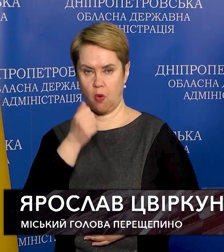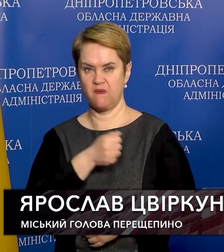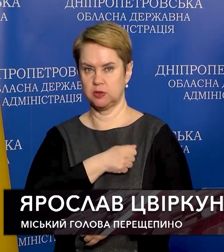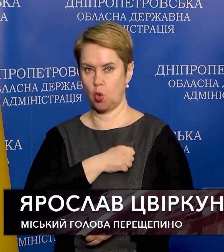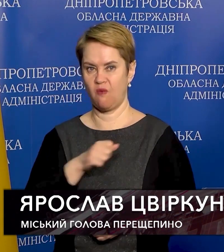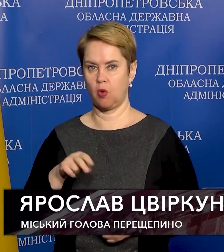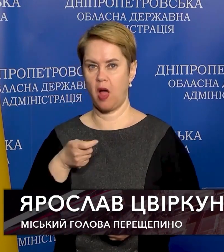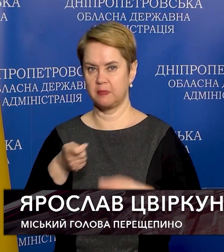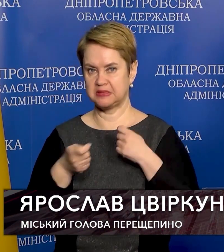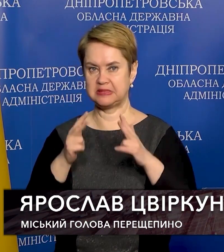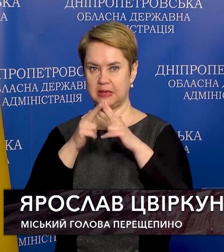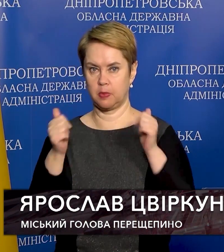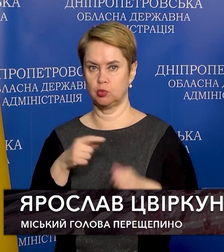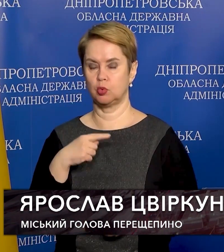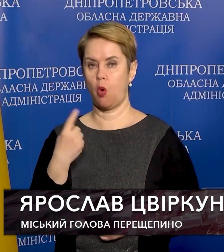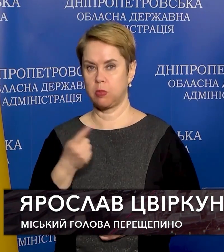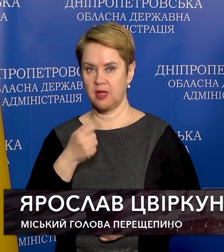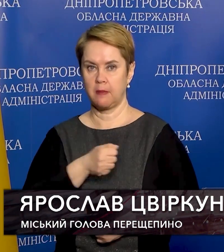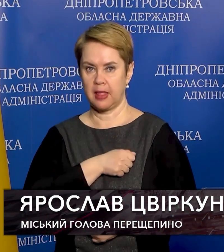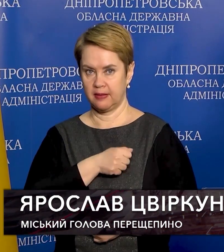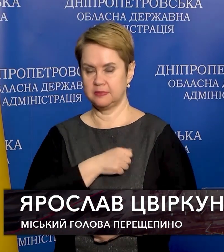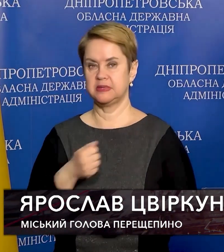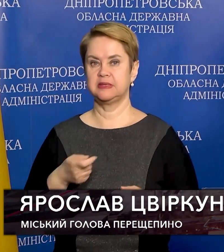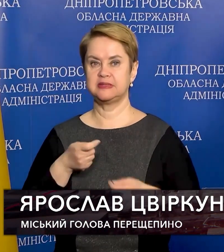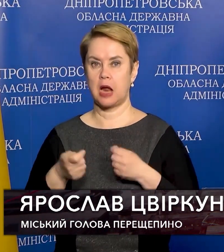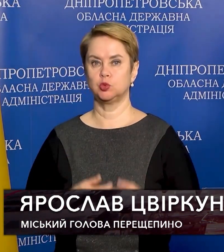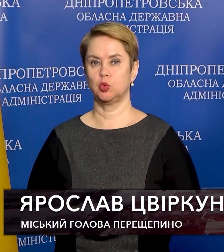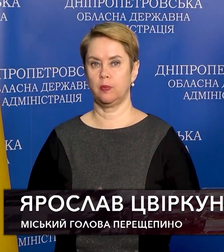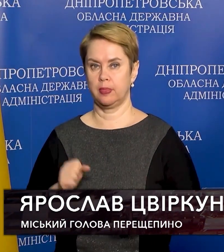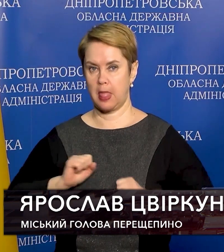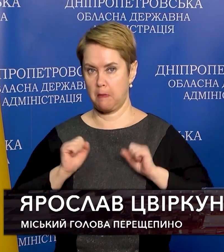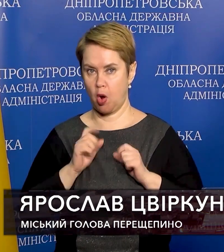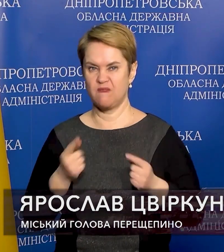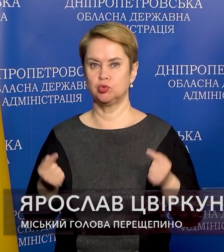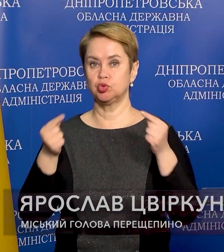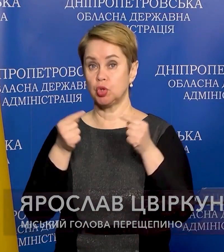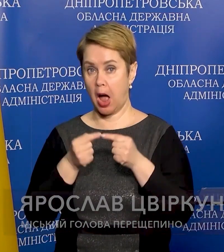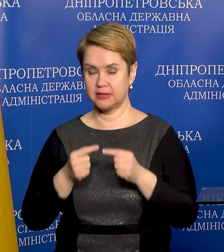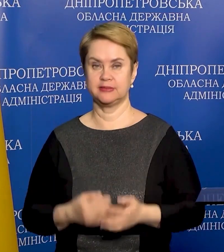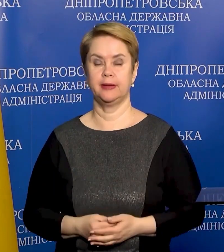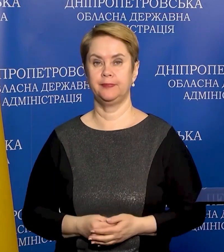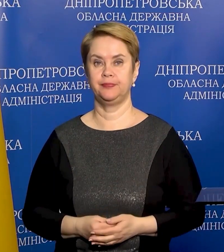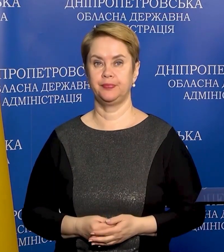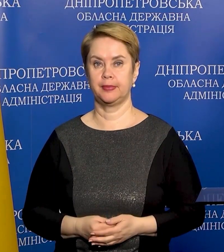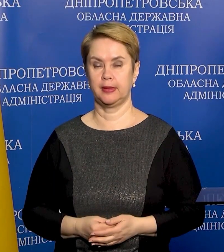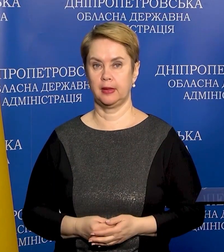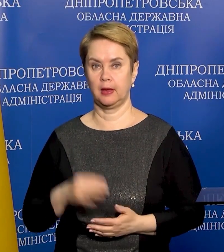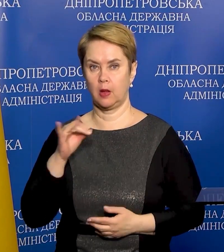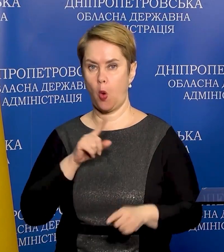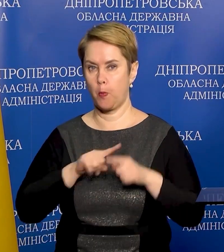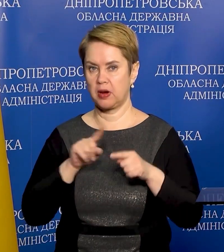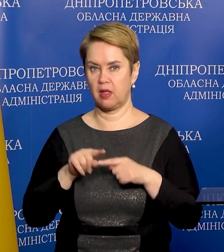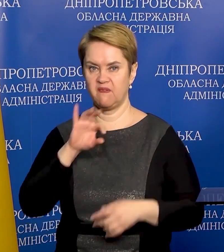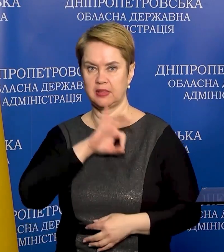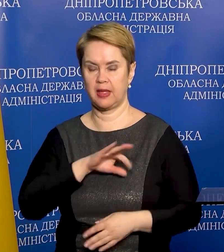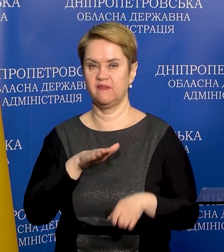військовою адміністрацією та з Дніпропетровською обласною військовою адміністрацією. Намагаємося вчасно і оперативно